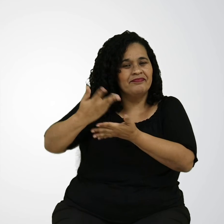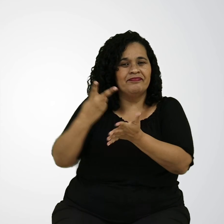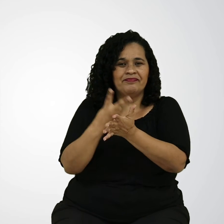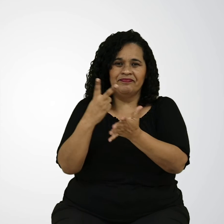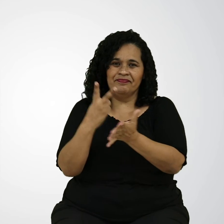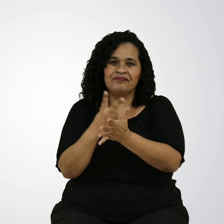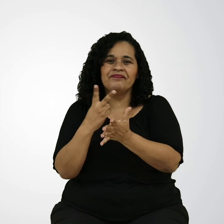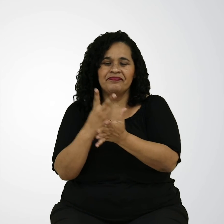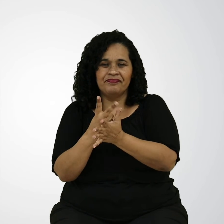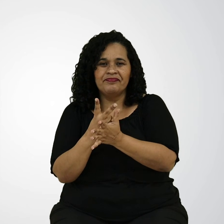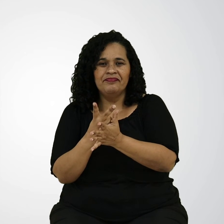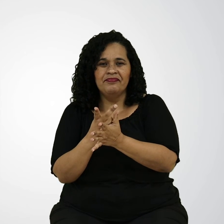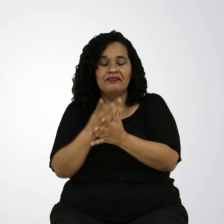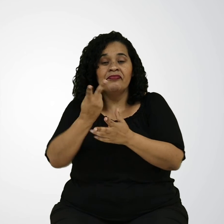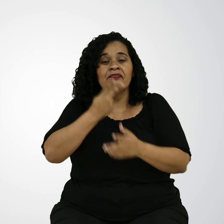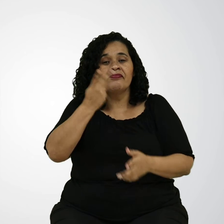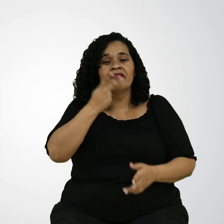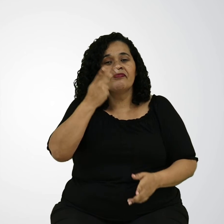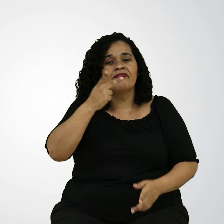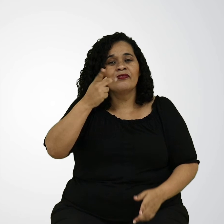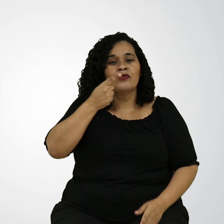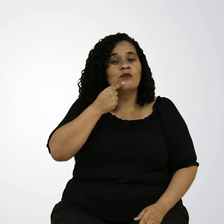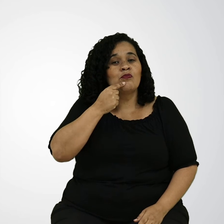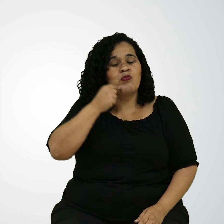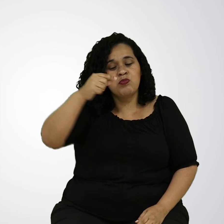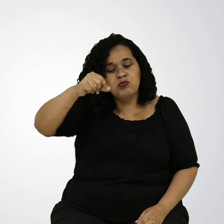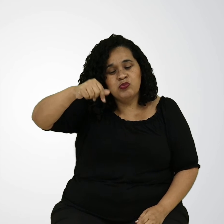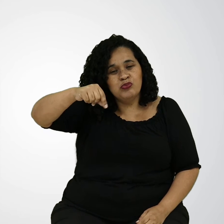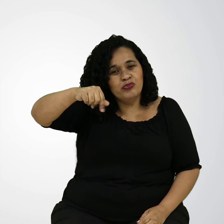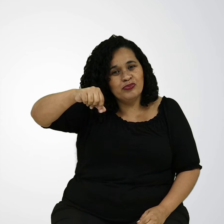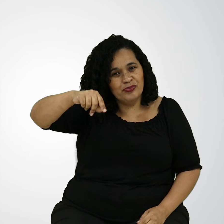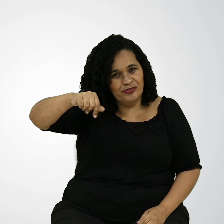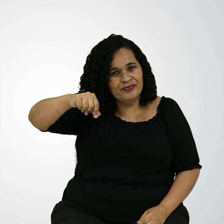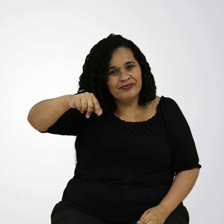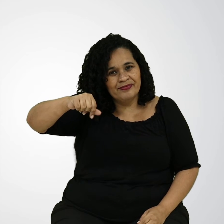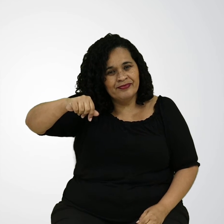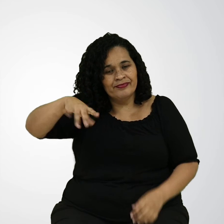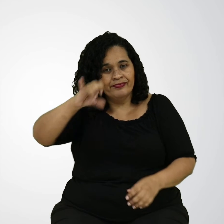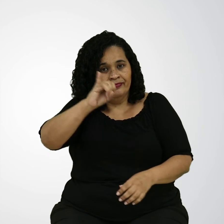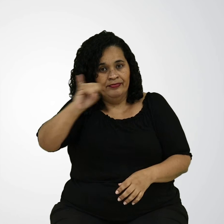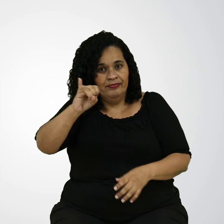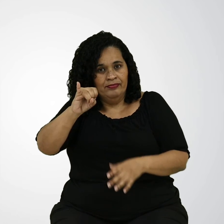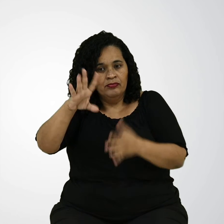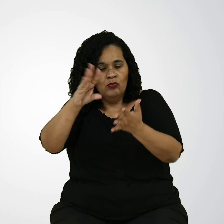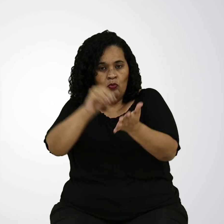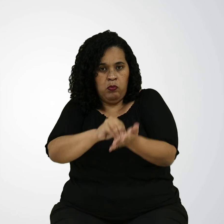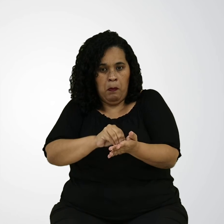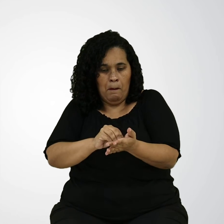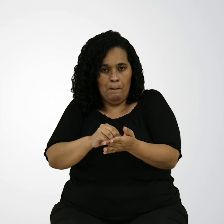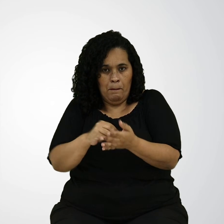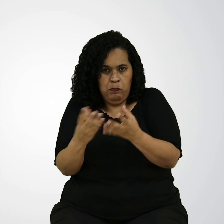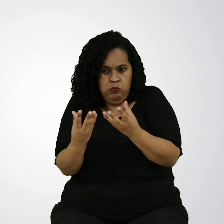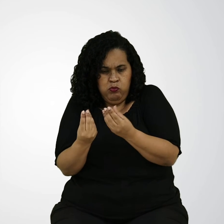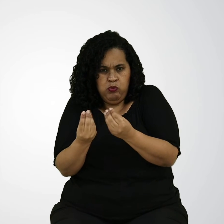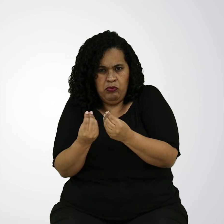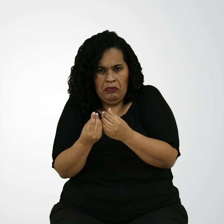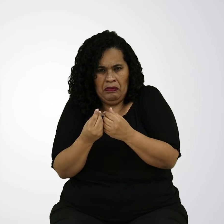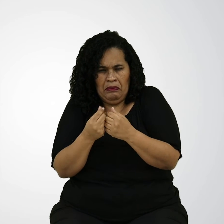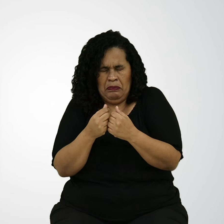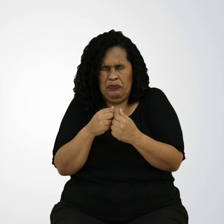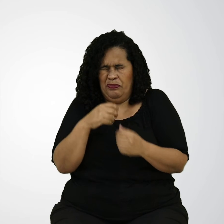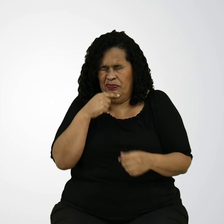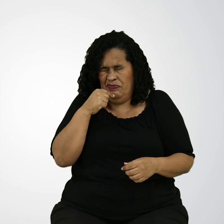cozinha no dia a dia sabe, né, que o sal é um negócio que de menos faz falta e de mais estraga tudo, né?